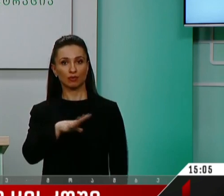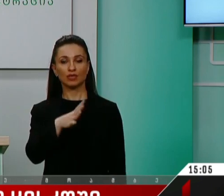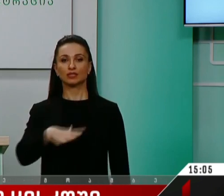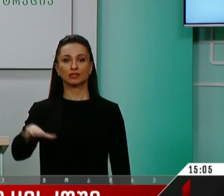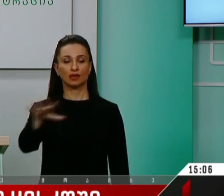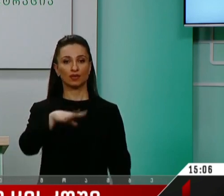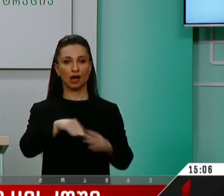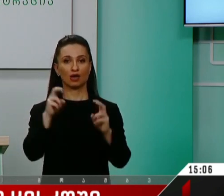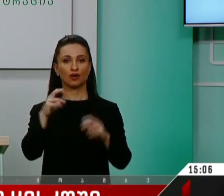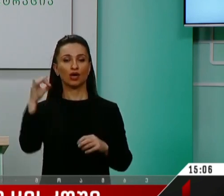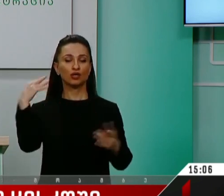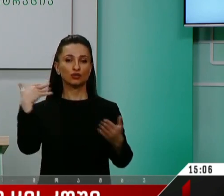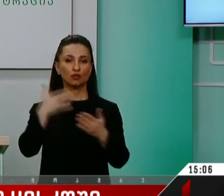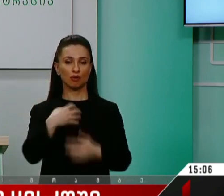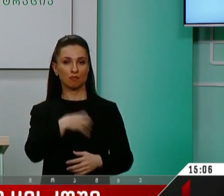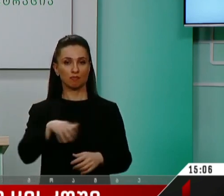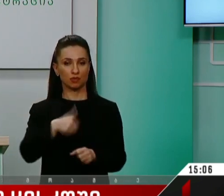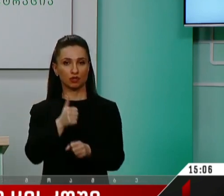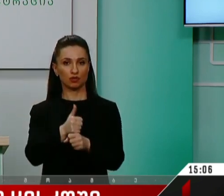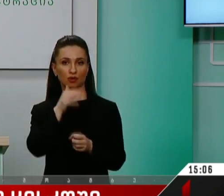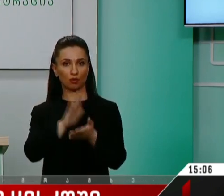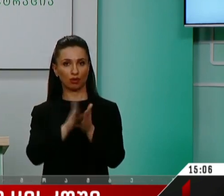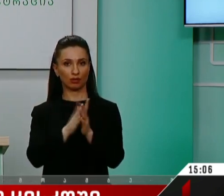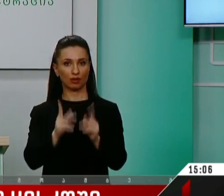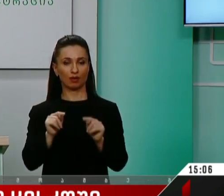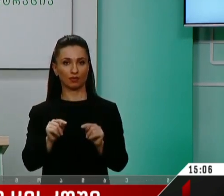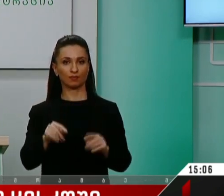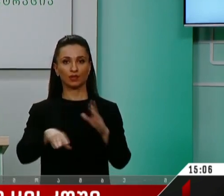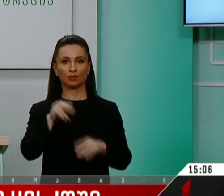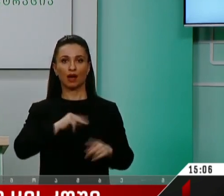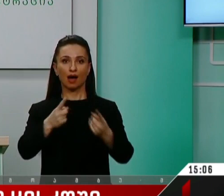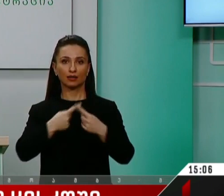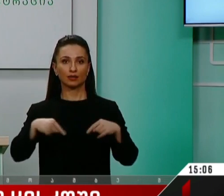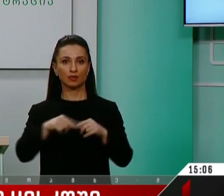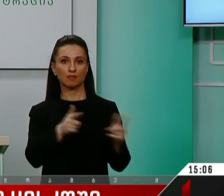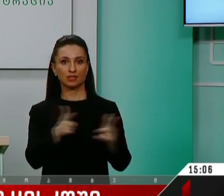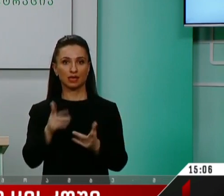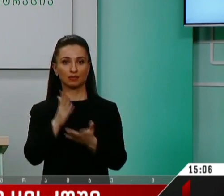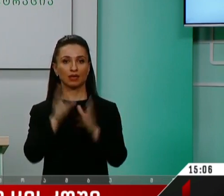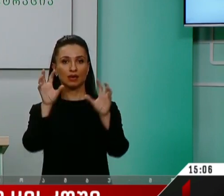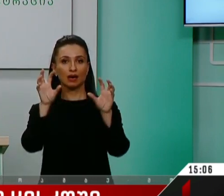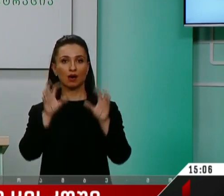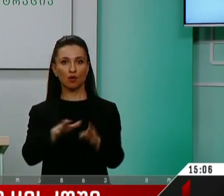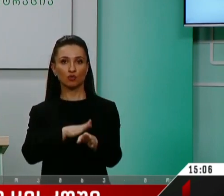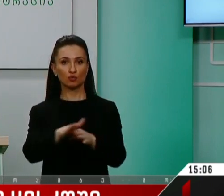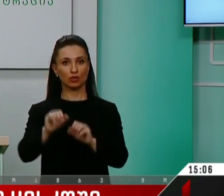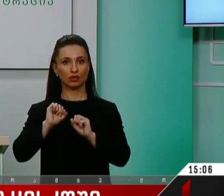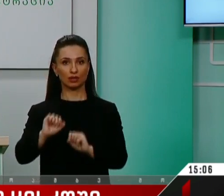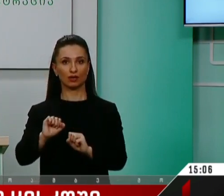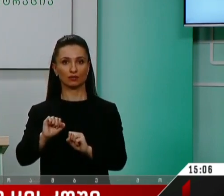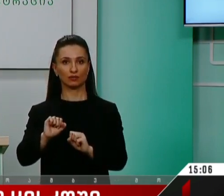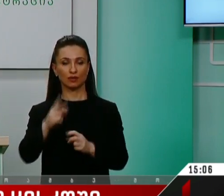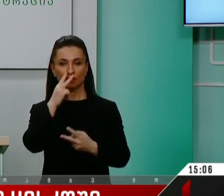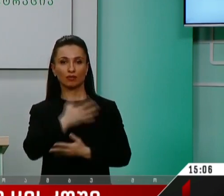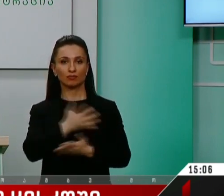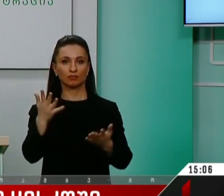Sarit Sakartolo, Sarčeno, Bis istoria și Unișfelovane Sieta. Sarčeno administrația, Zadaris, Canon de Blobis, Suri Dacuit,